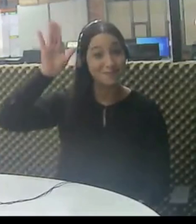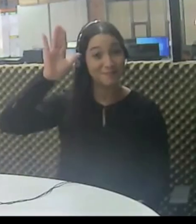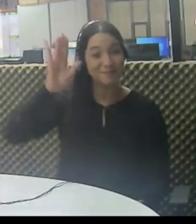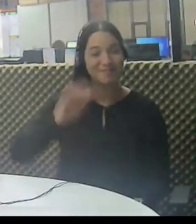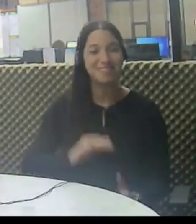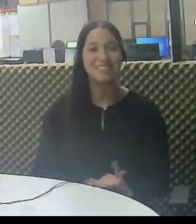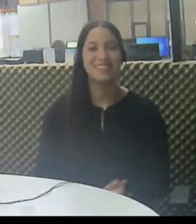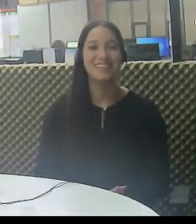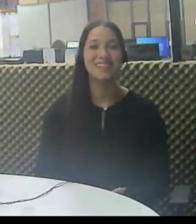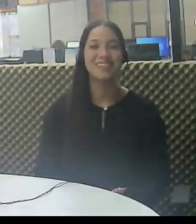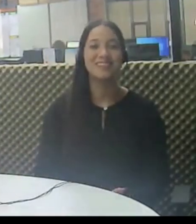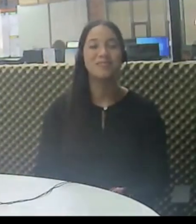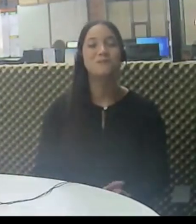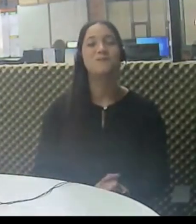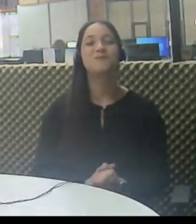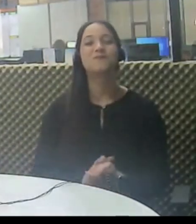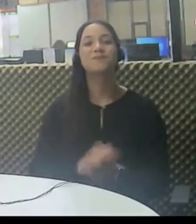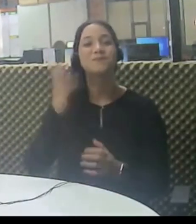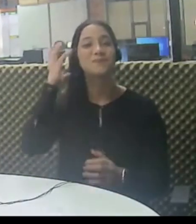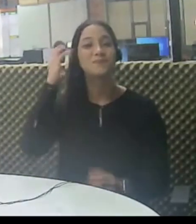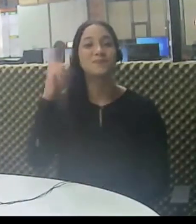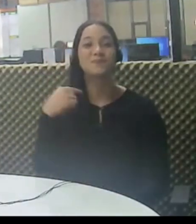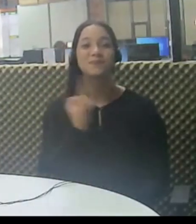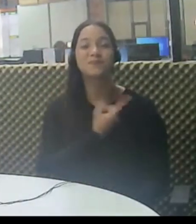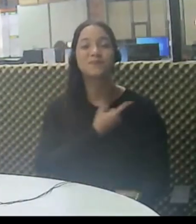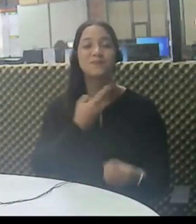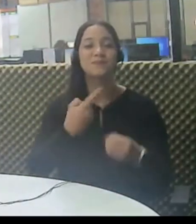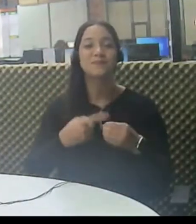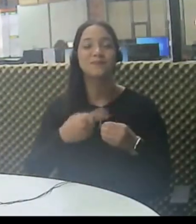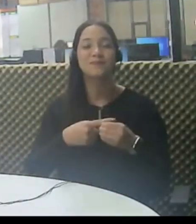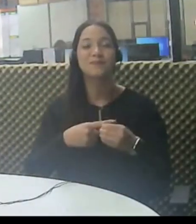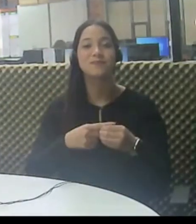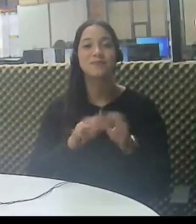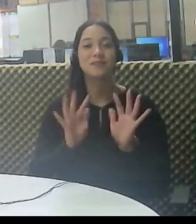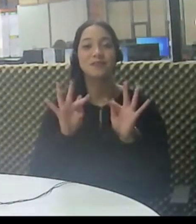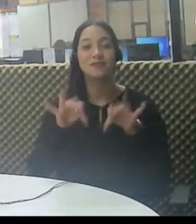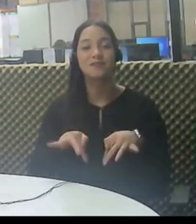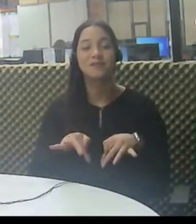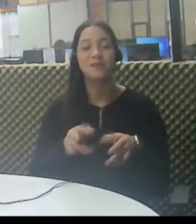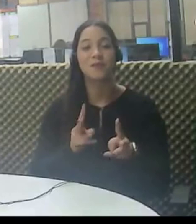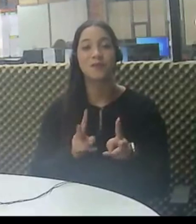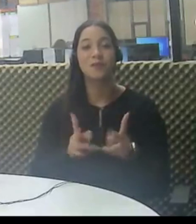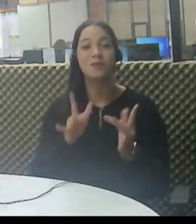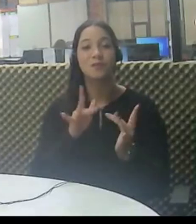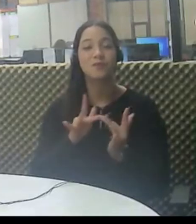próxima. Fica por aqui mais uma edição do programa da Rádio Nossa Cidade.